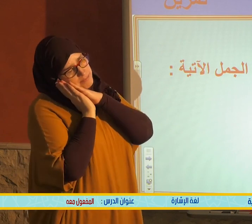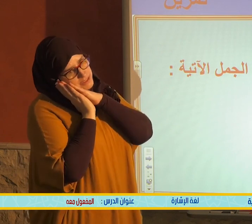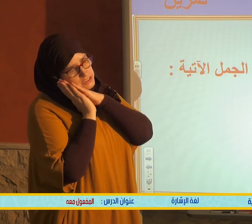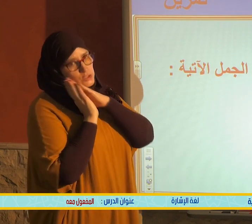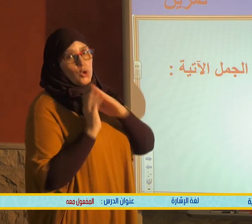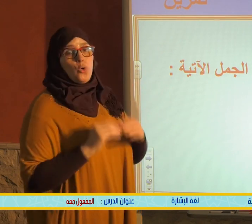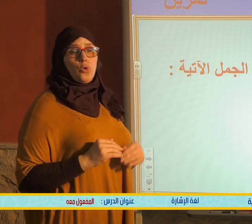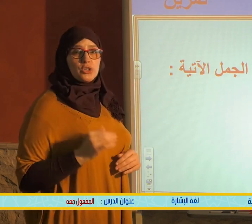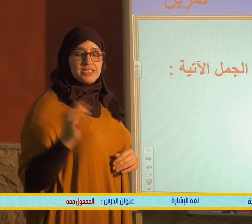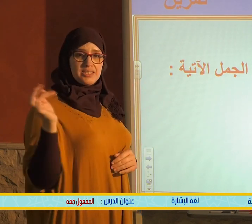نامت أختي